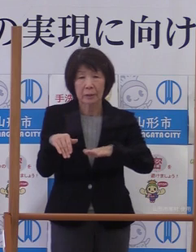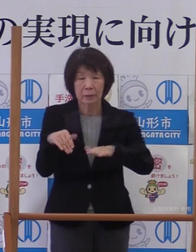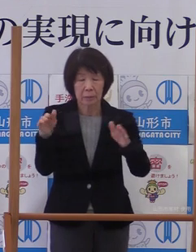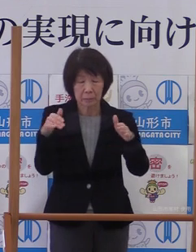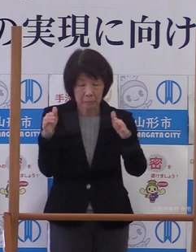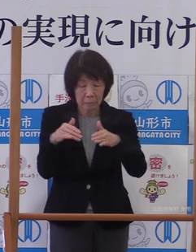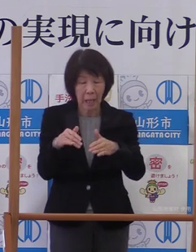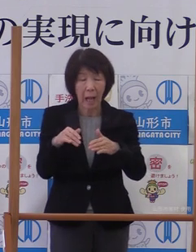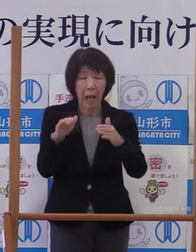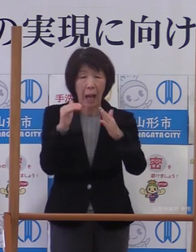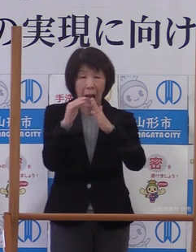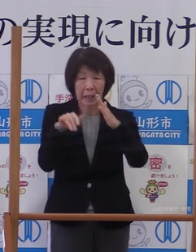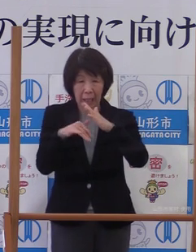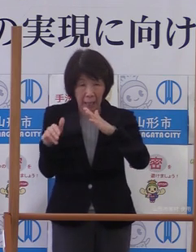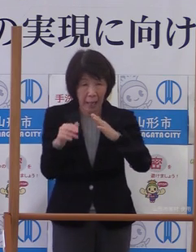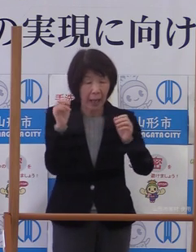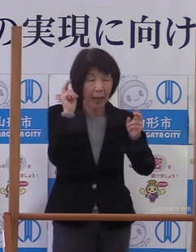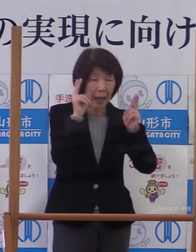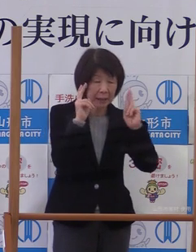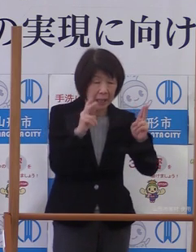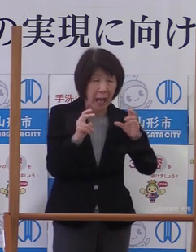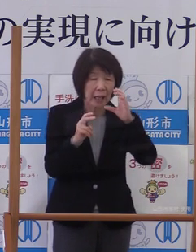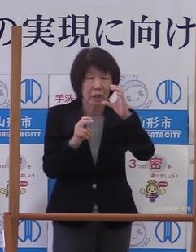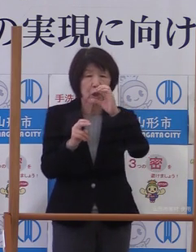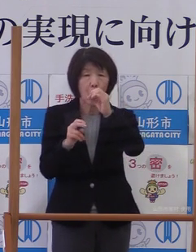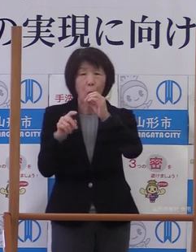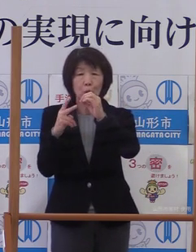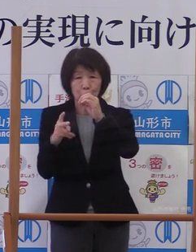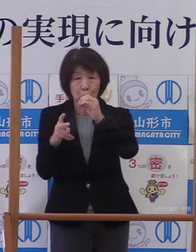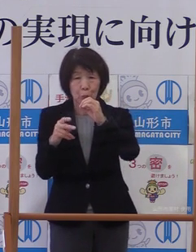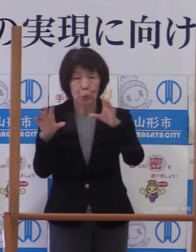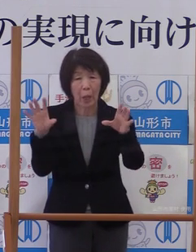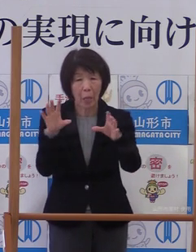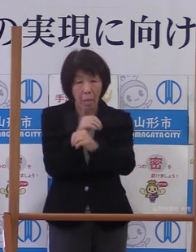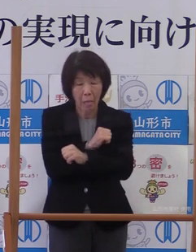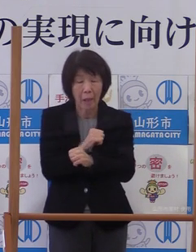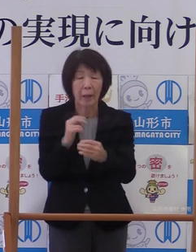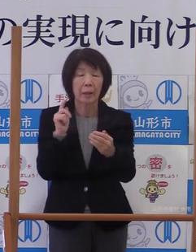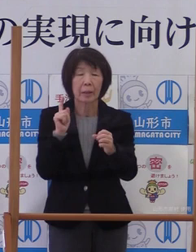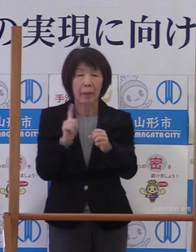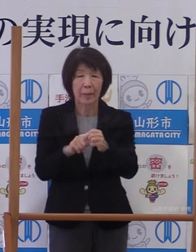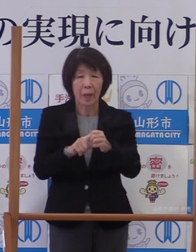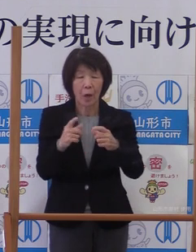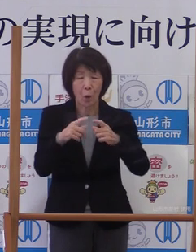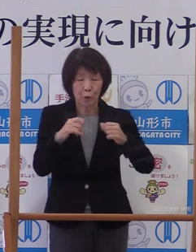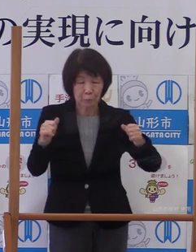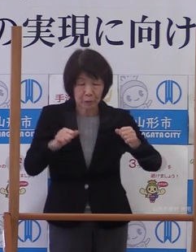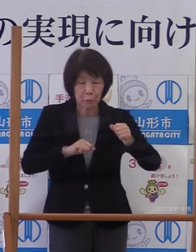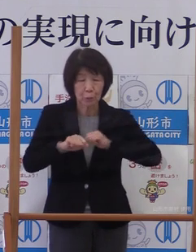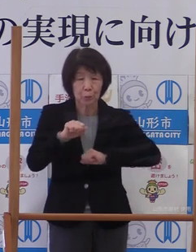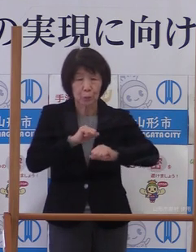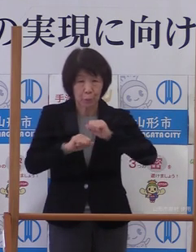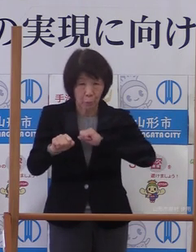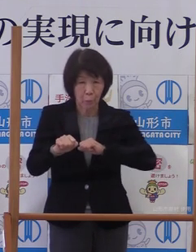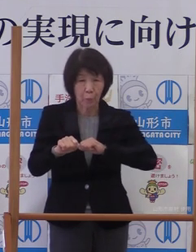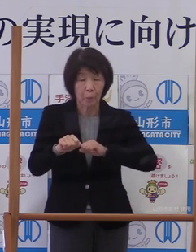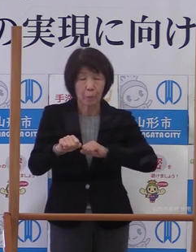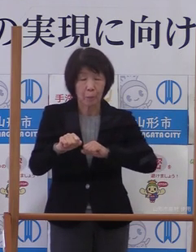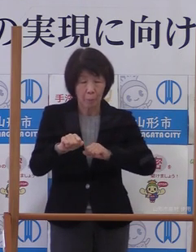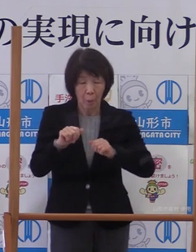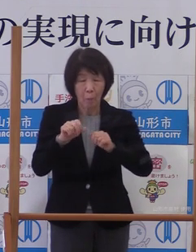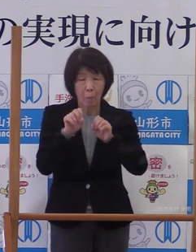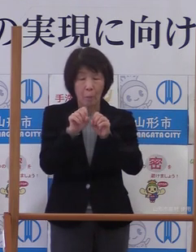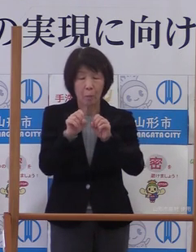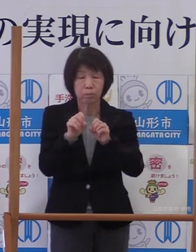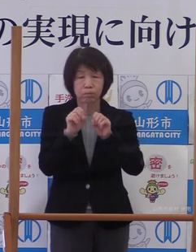庭や事業所における CO2 排出抑制のきっかけとなるよう、国民運動フールチョイスの普及啓発を継続して